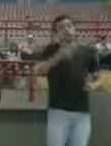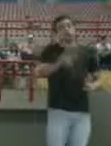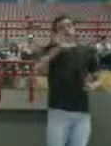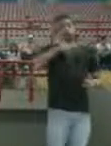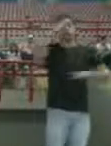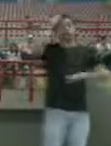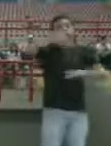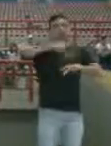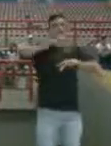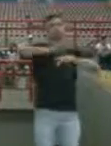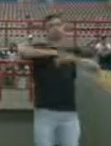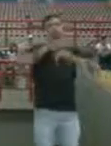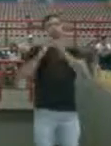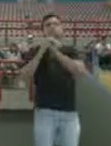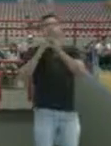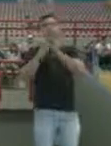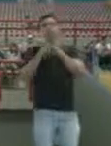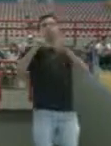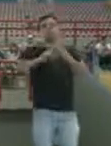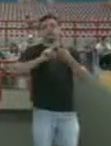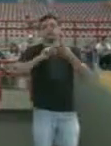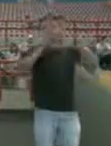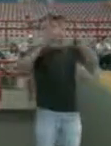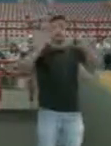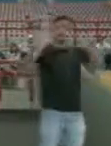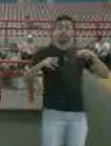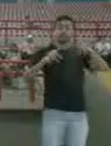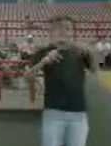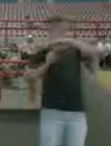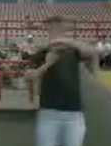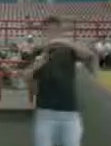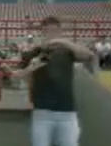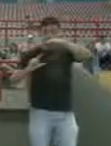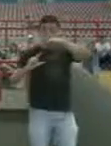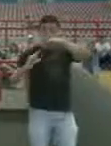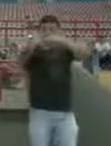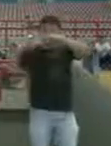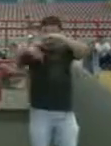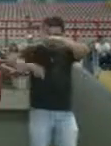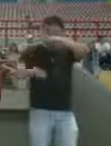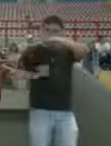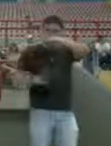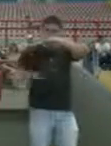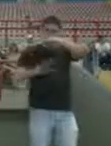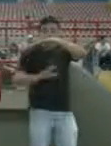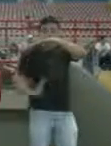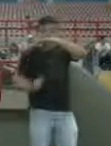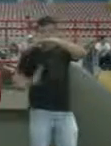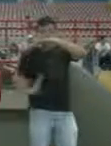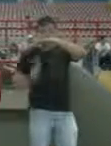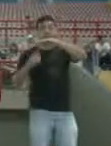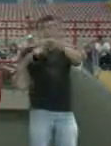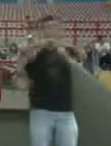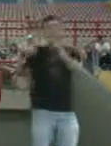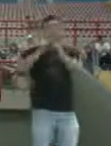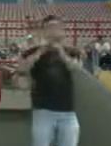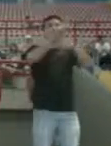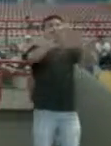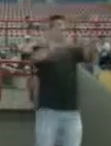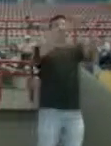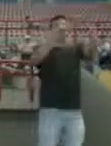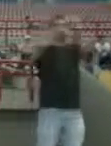ficar autossuficiente também no refino. A camada de pré-sal, de fato, é um investimento com parceria de outros